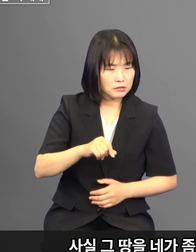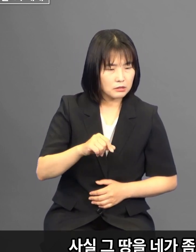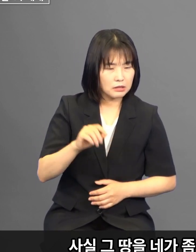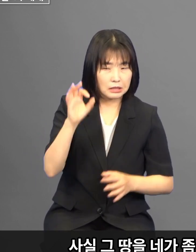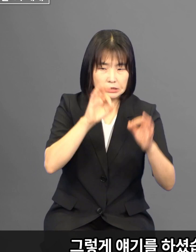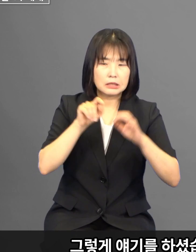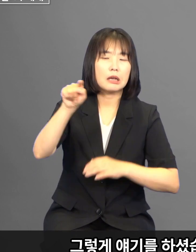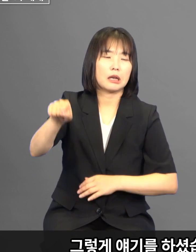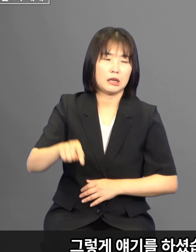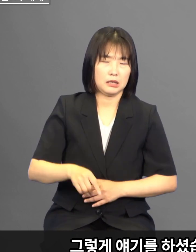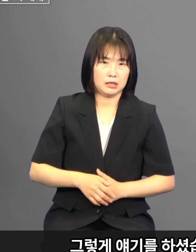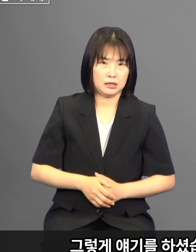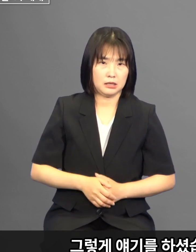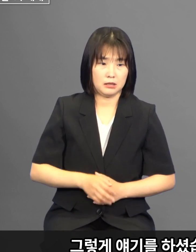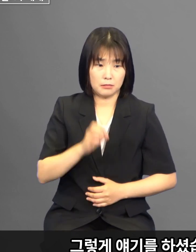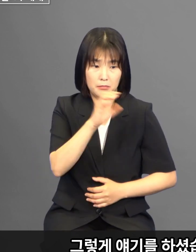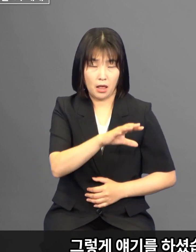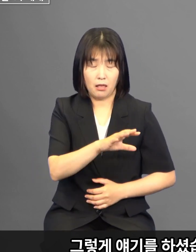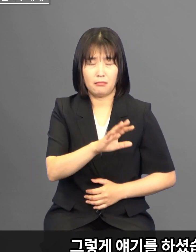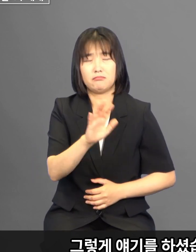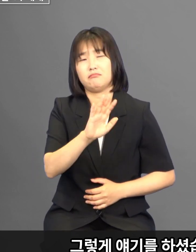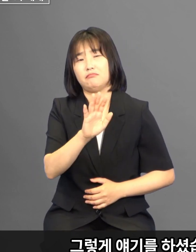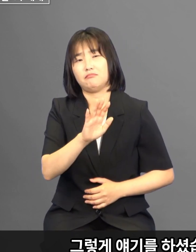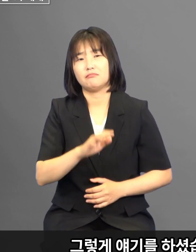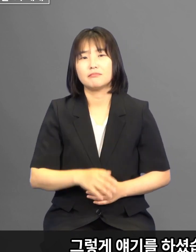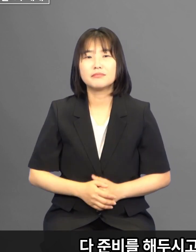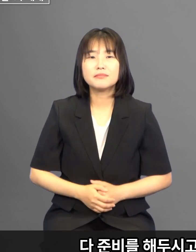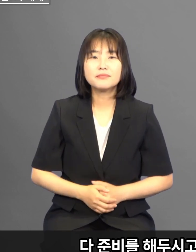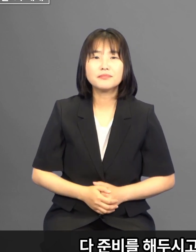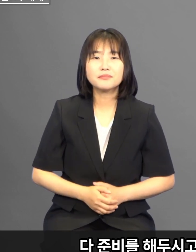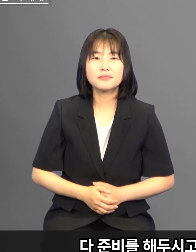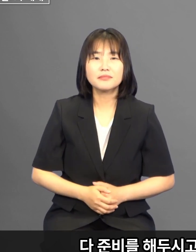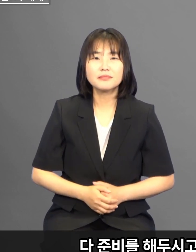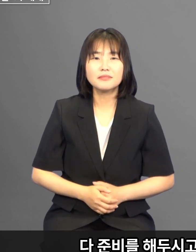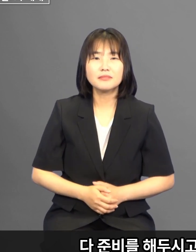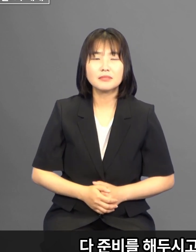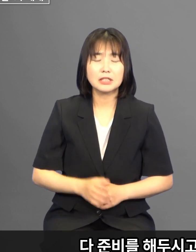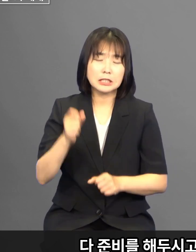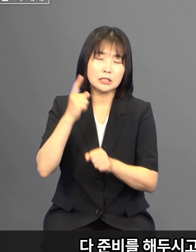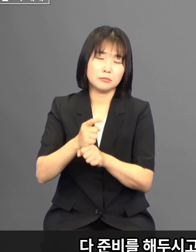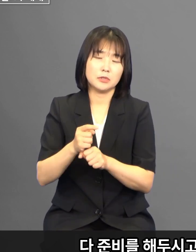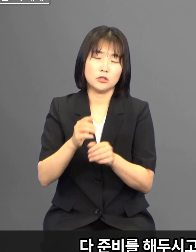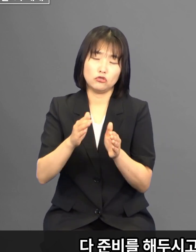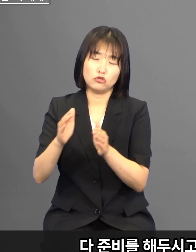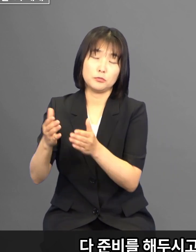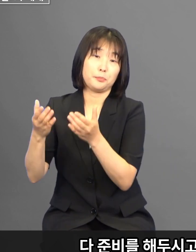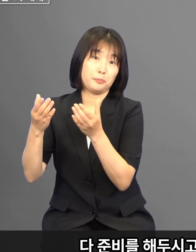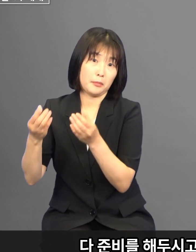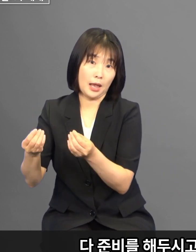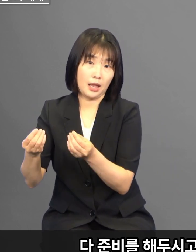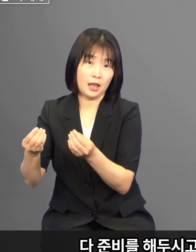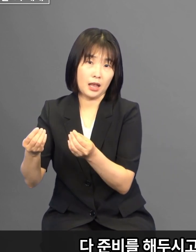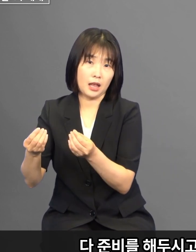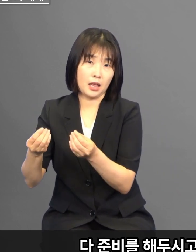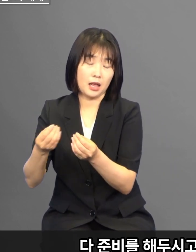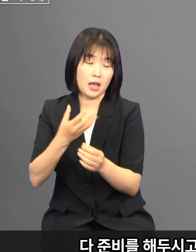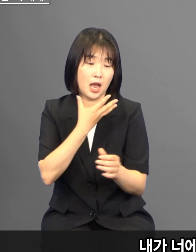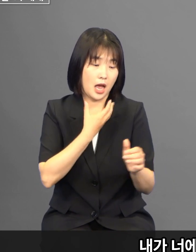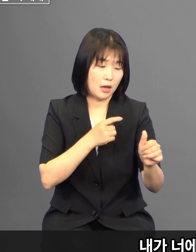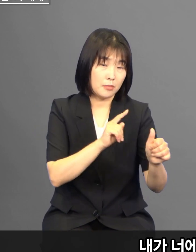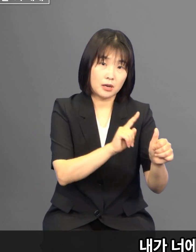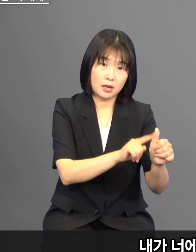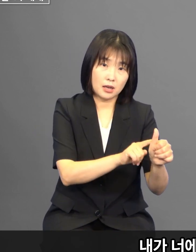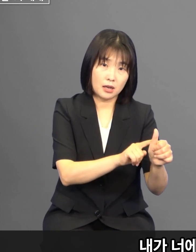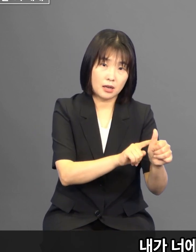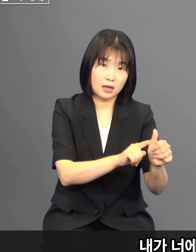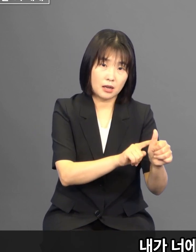놔라, 그렇게 얘기를 하셨습니까? 여러분, 그렇지 않았어요. 다 준비를 해두시고 그 다음에 아브라함에 가가지고